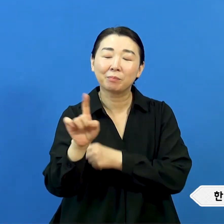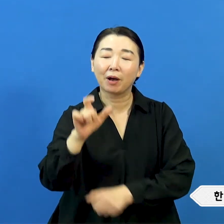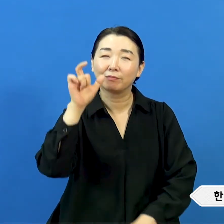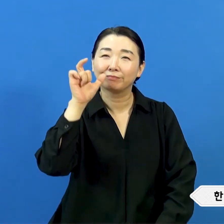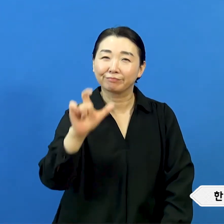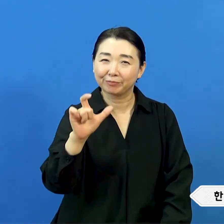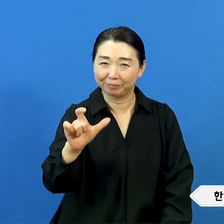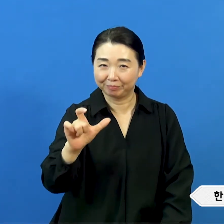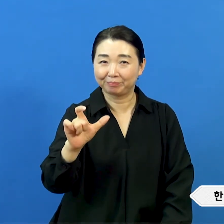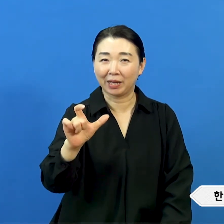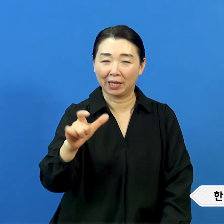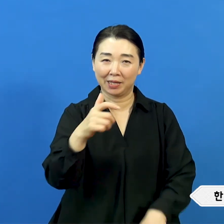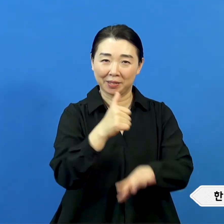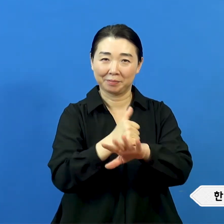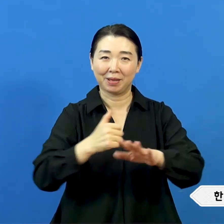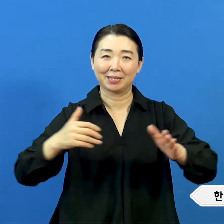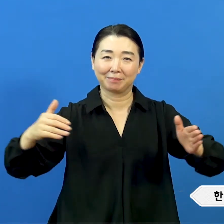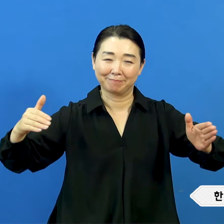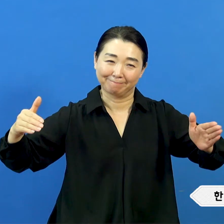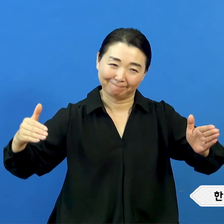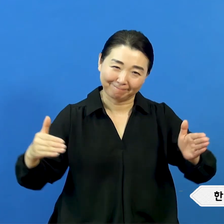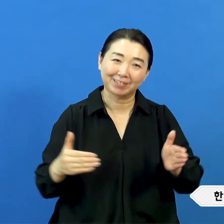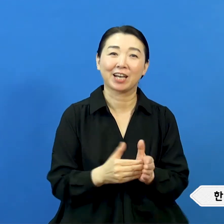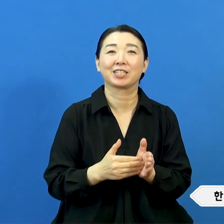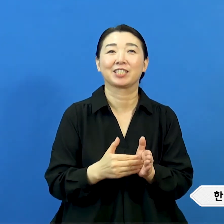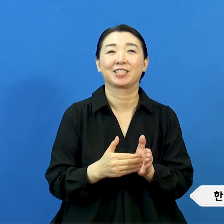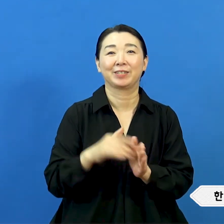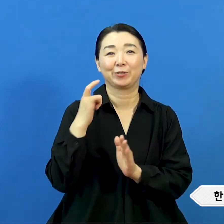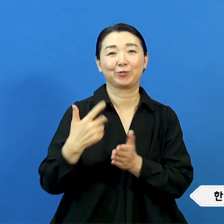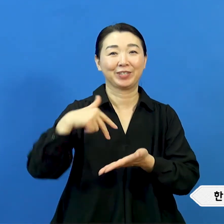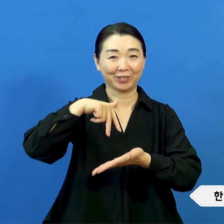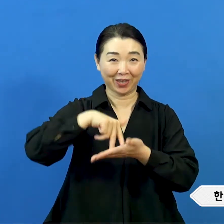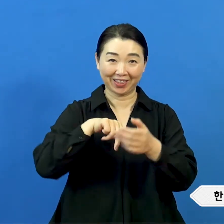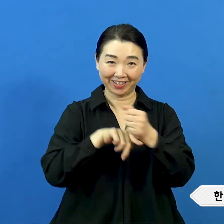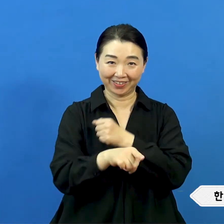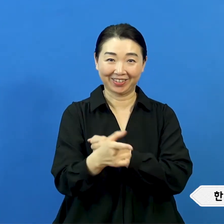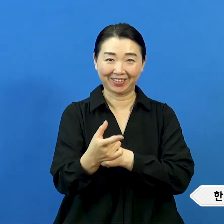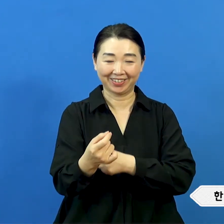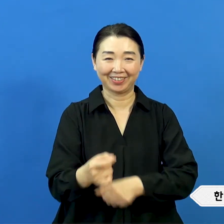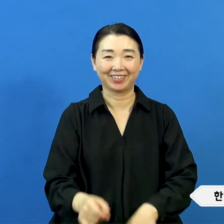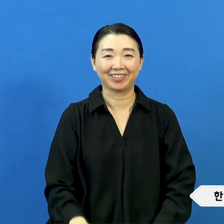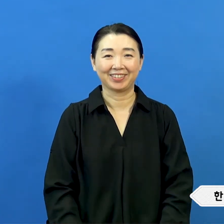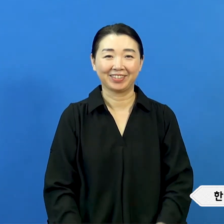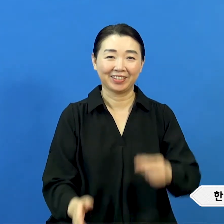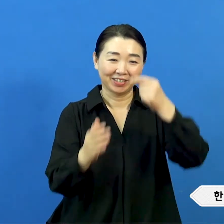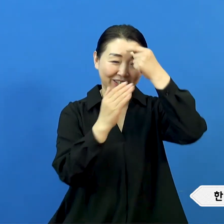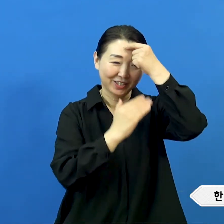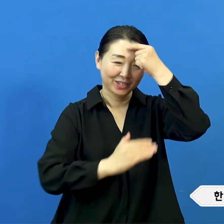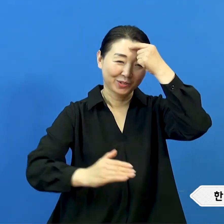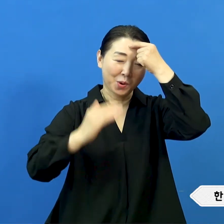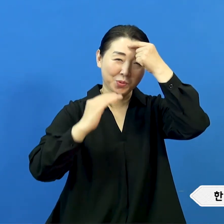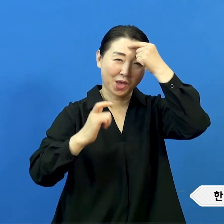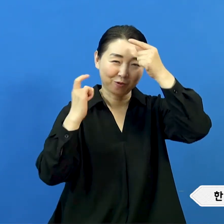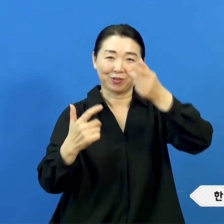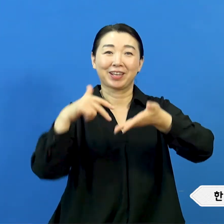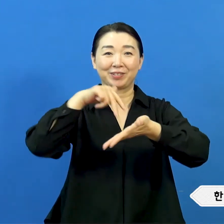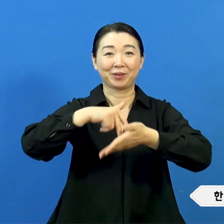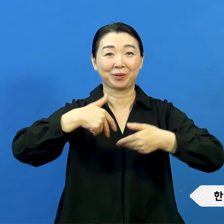견고하게 끝까지 굳게 서 있는 것을 말합니다. 성도의 견인이라고